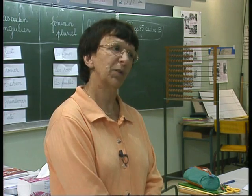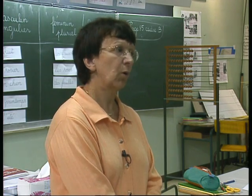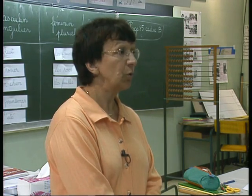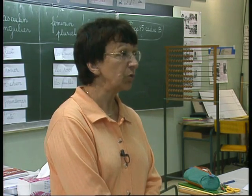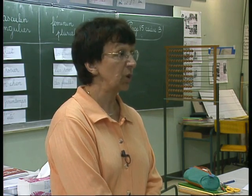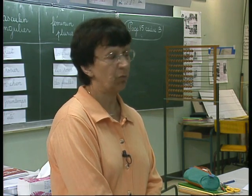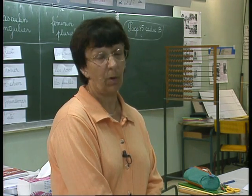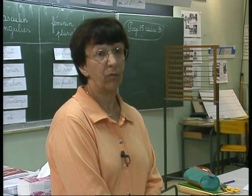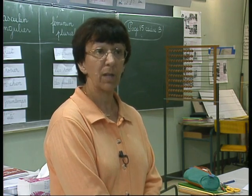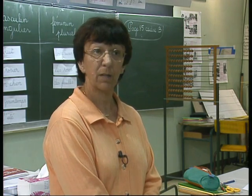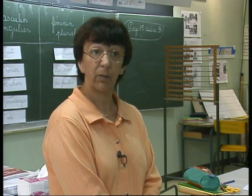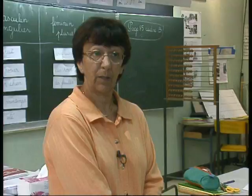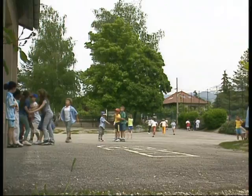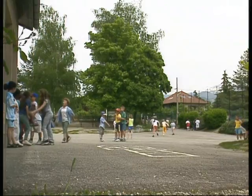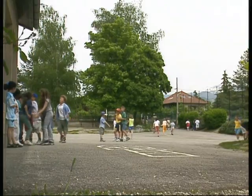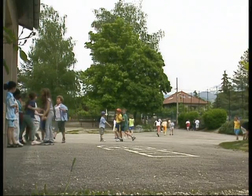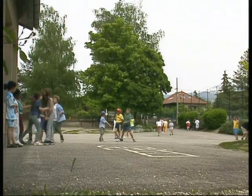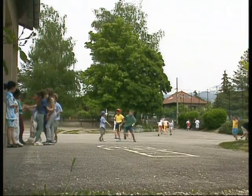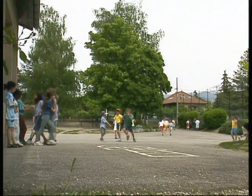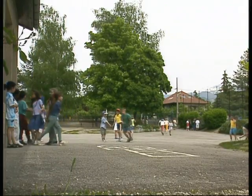étaient complètement neutres, et puis, ma foi, c'est vrai.